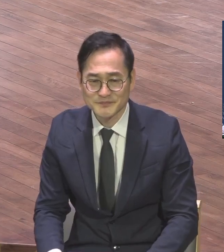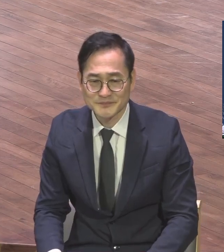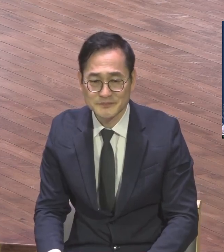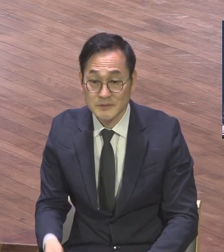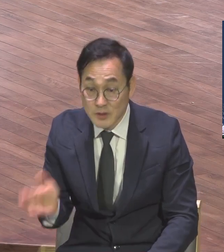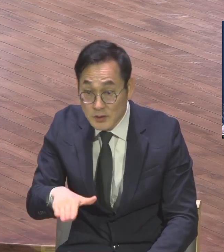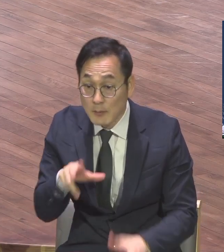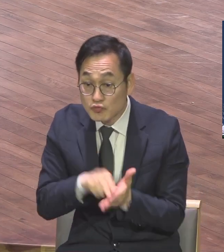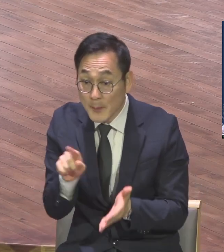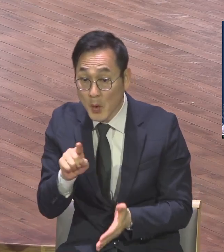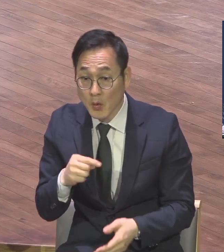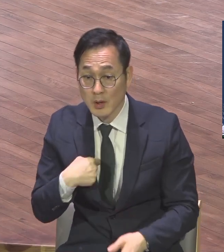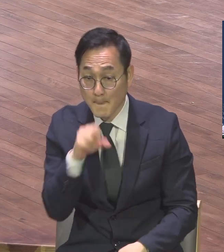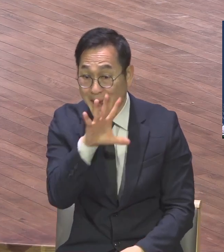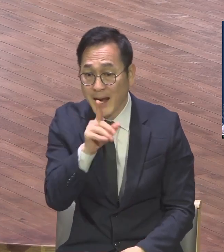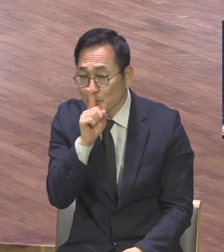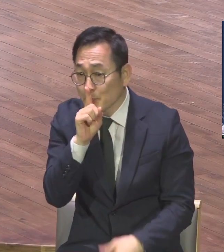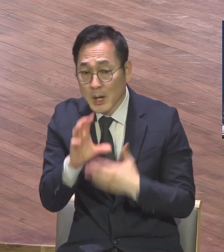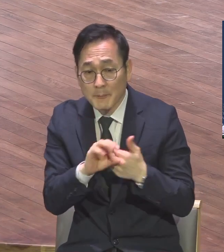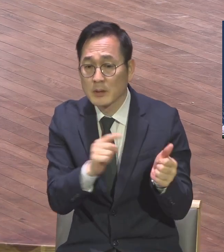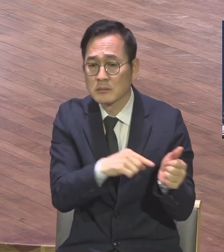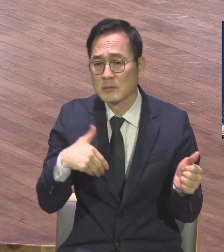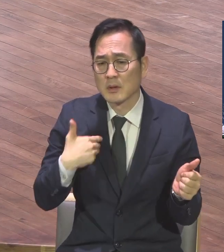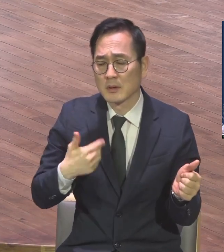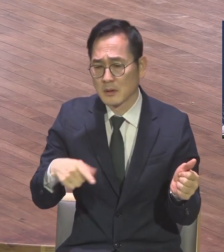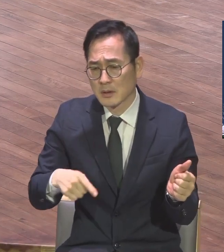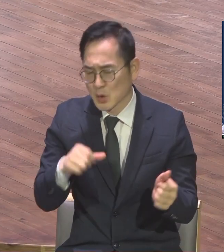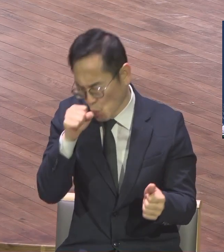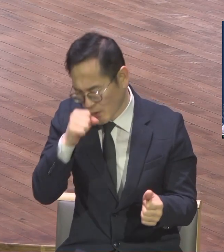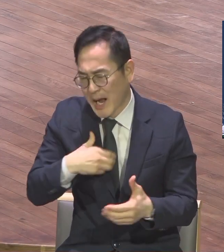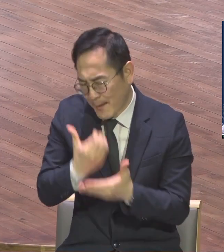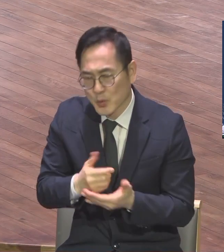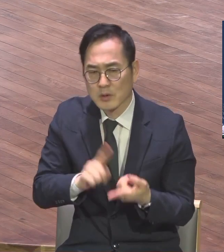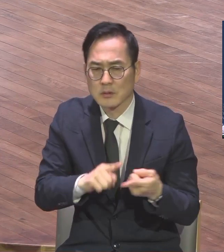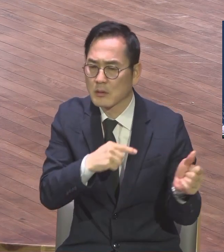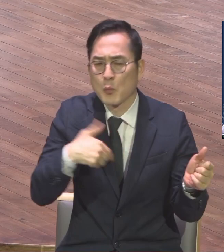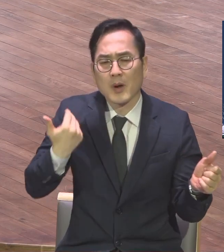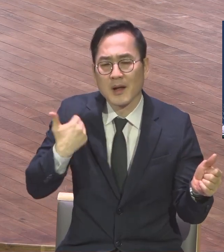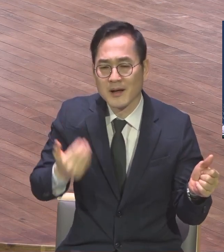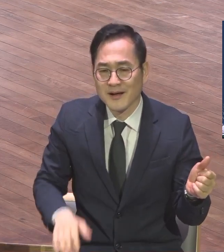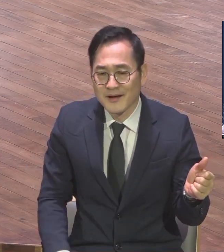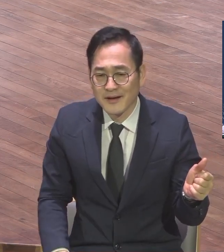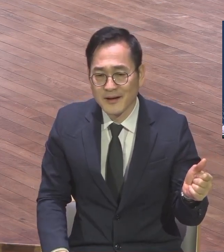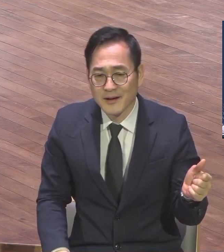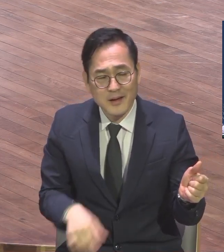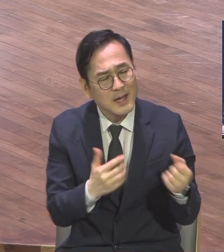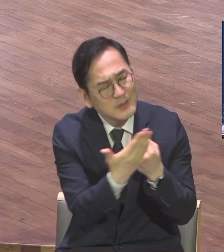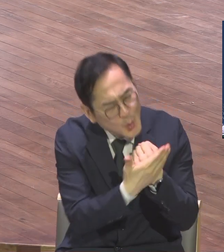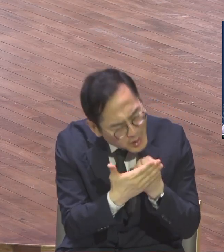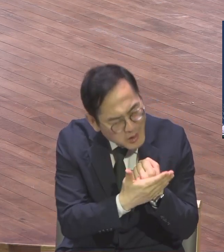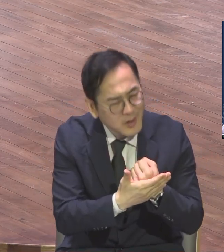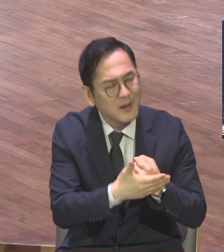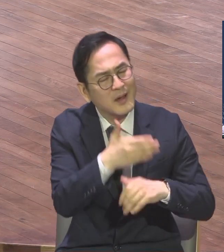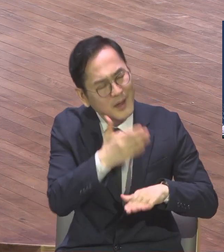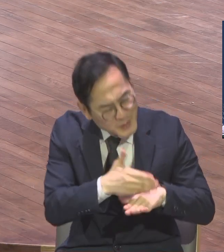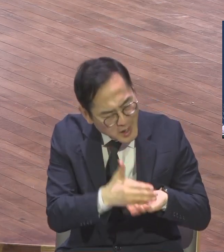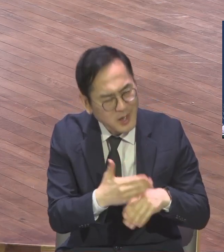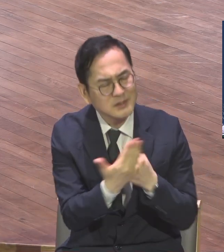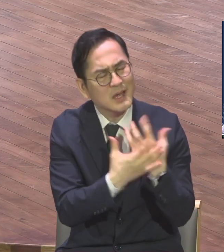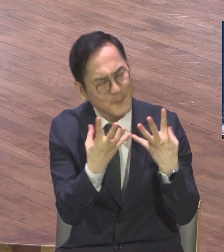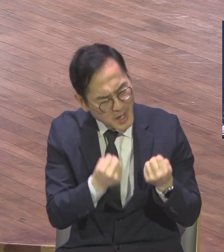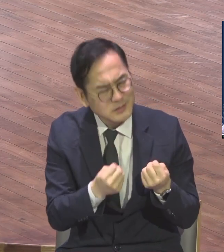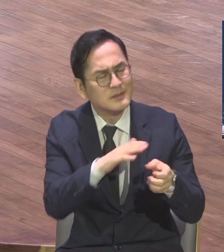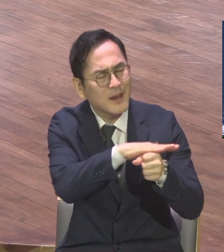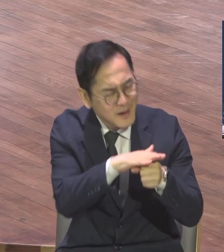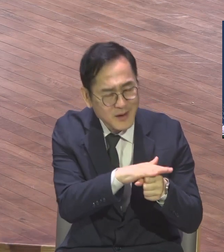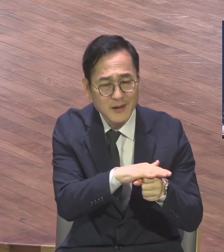해야 돼, 고백을 해야 돼. 사랑합니다, 존경합니다, 목사님 은혜 받았습니다, 고백을 해야 돼.